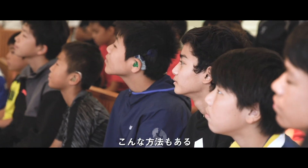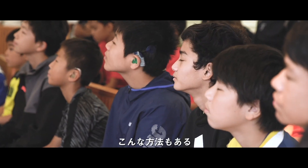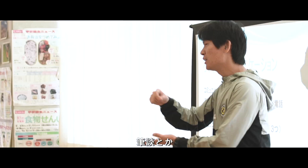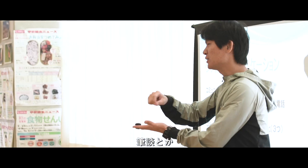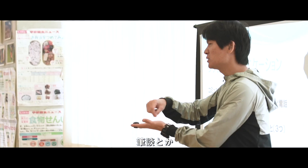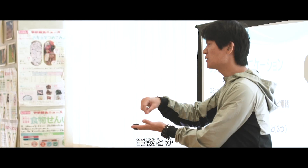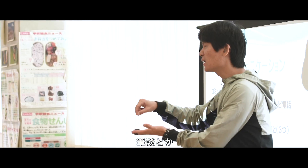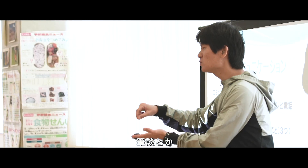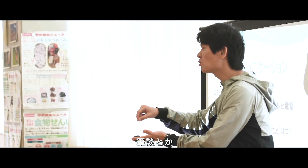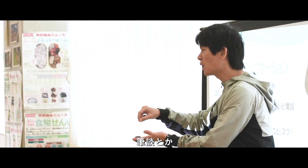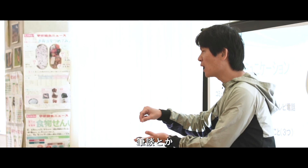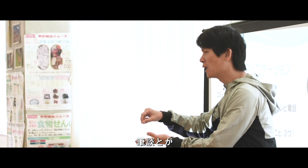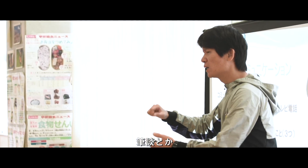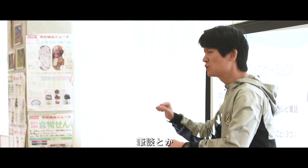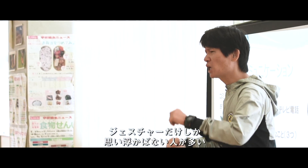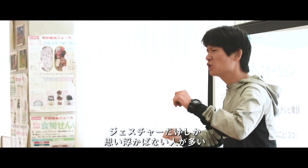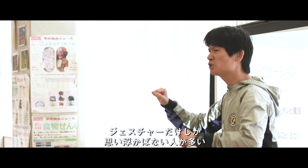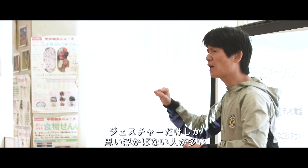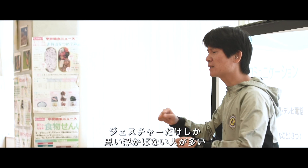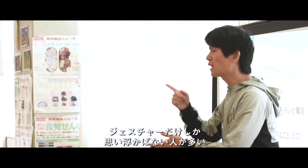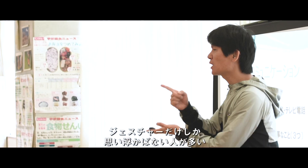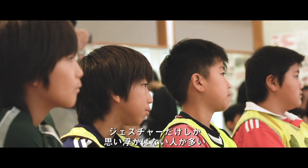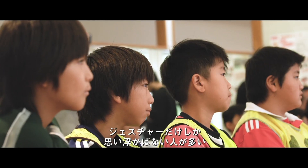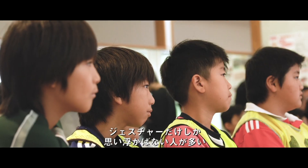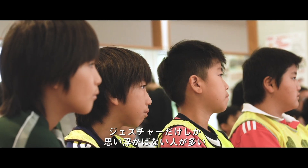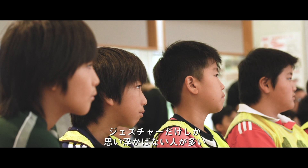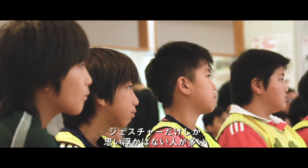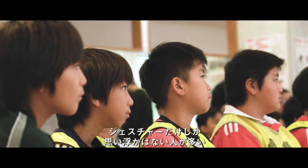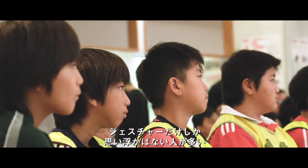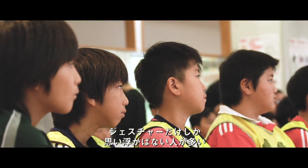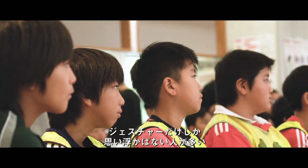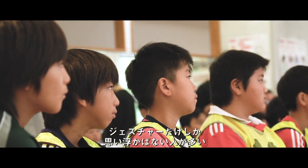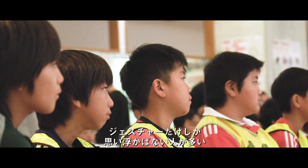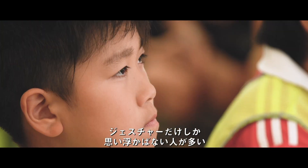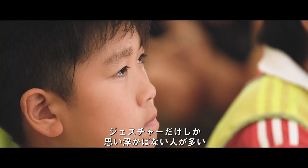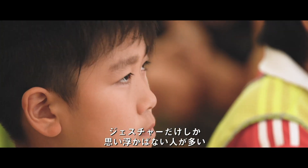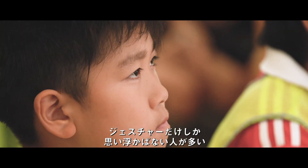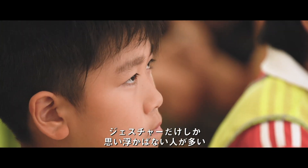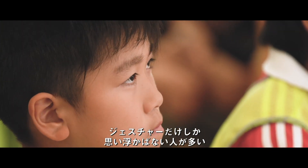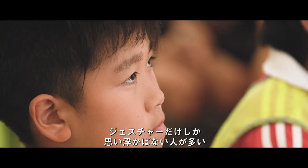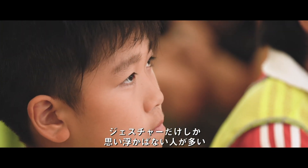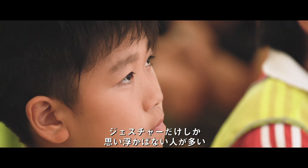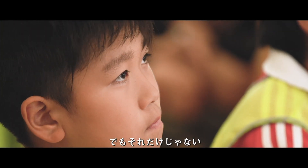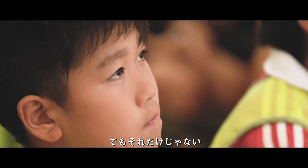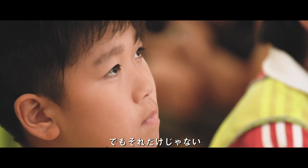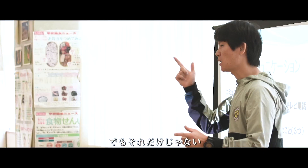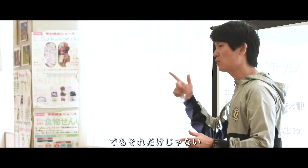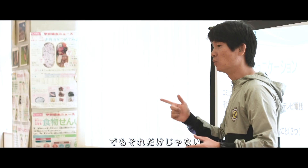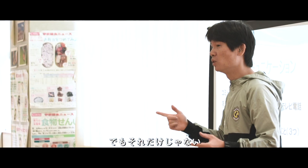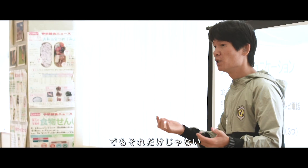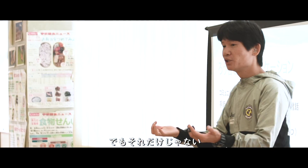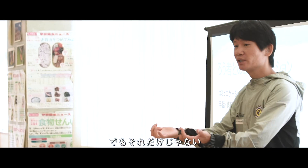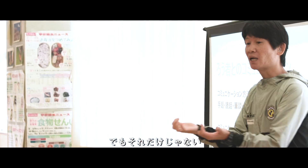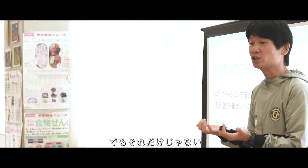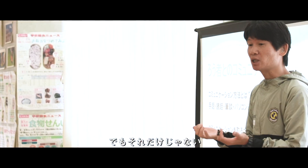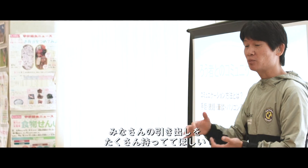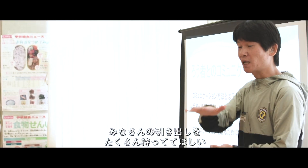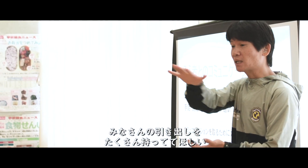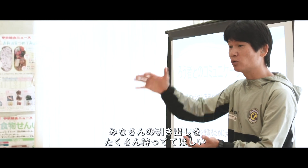筆談とかジェスチャーだけしか思い浮かばない人多いの。そうじゃない。引き出し、皆さんの引き